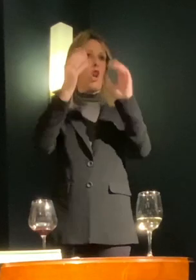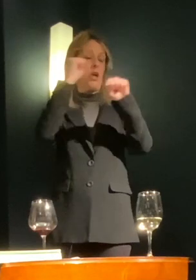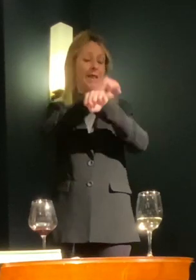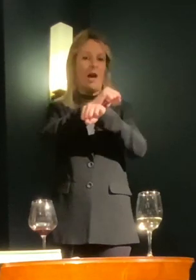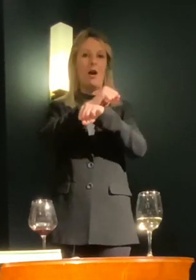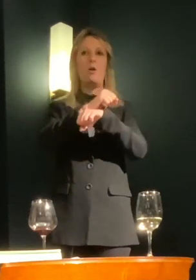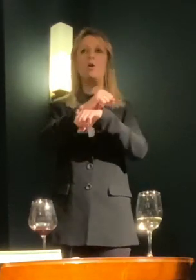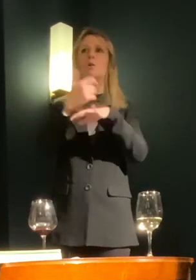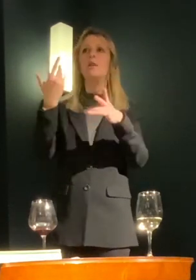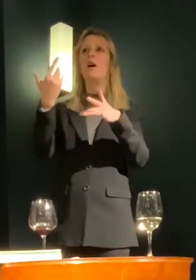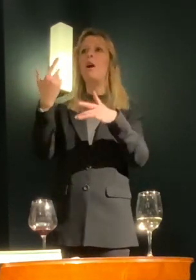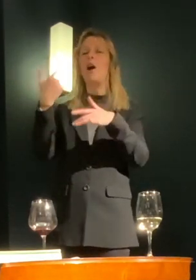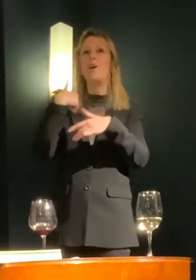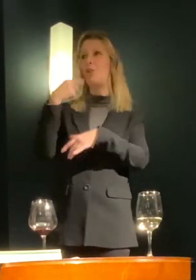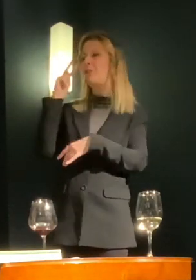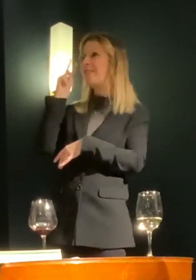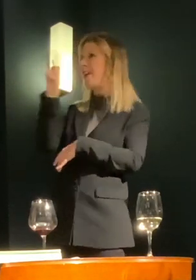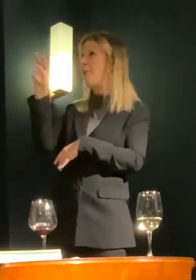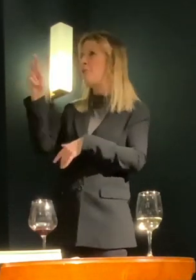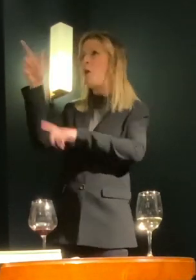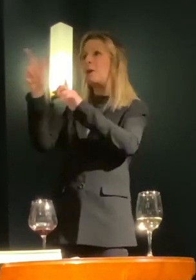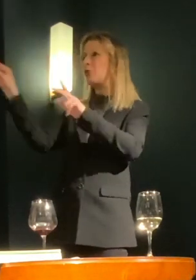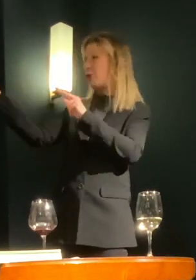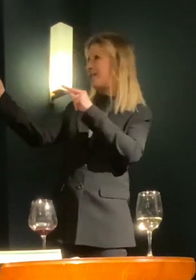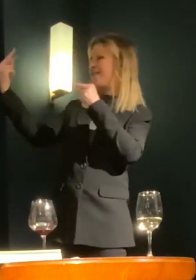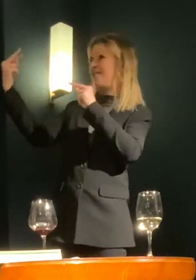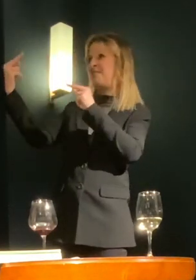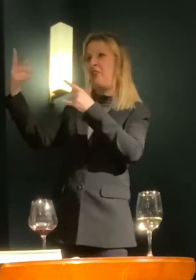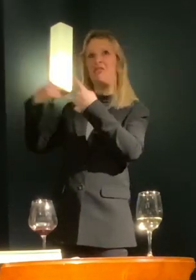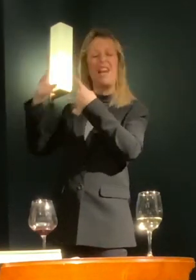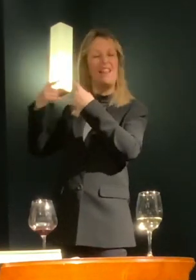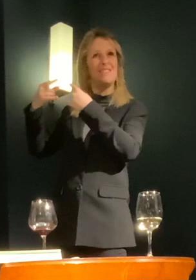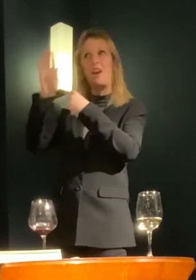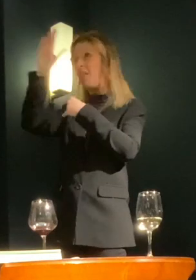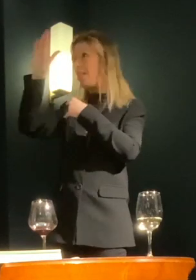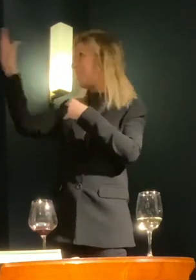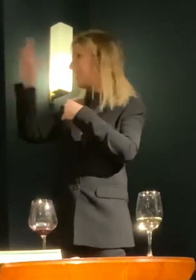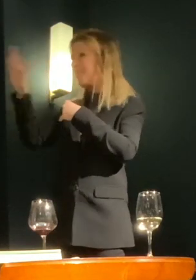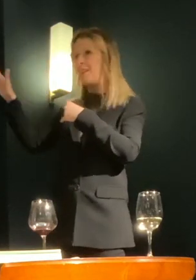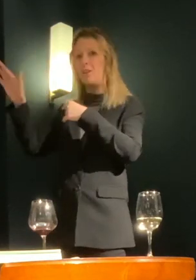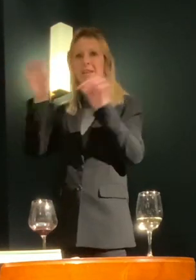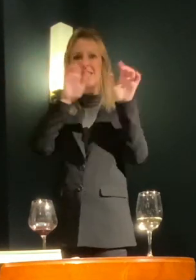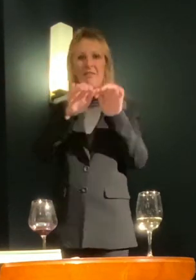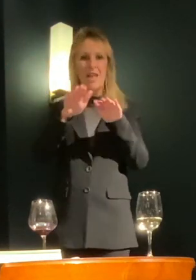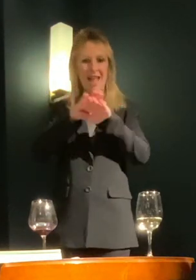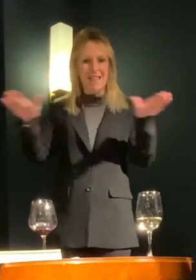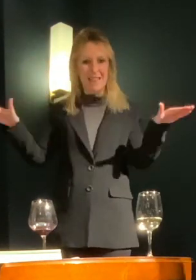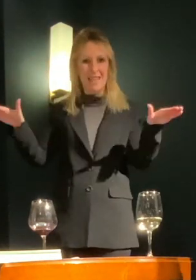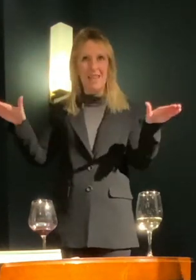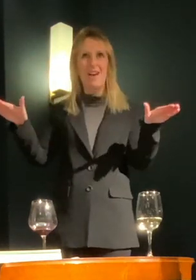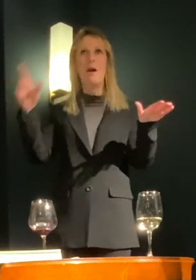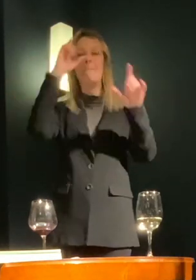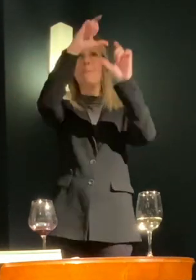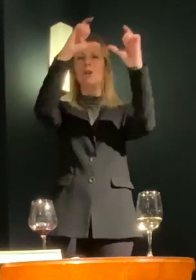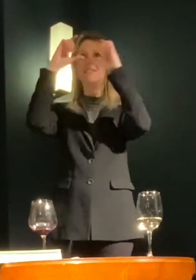persone che erano di fronte al palazzo di fronte, che non era poi così distante, vedevano me alla scrivania tutto il giorno con questo muro di